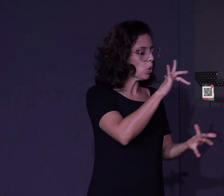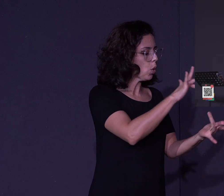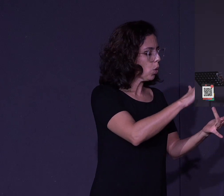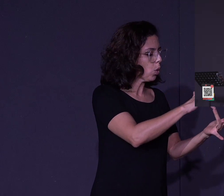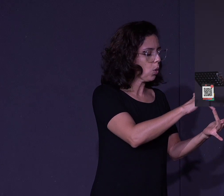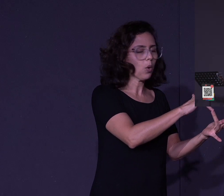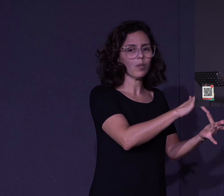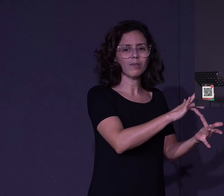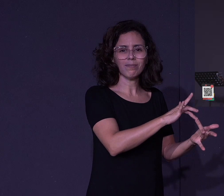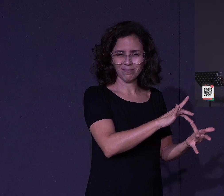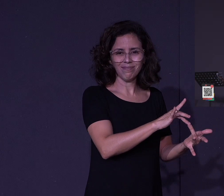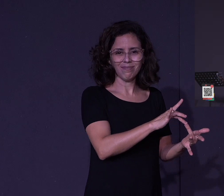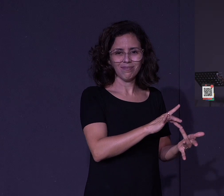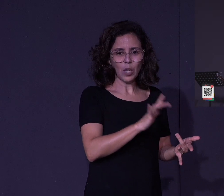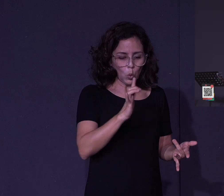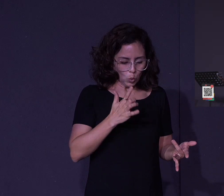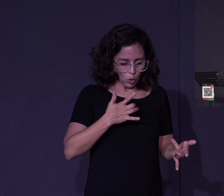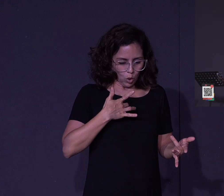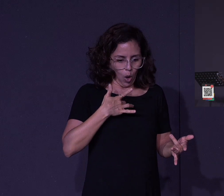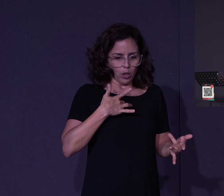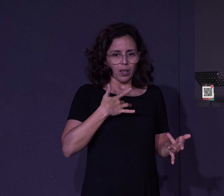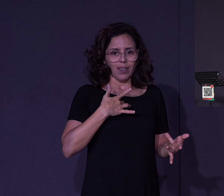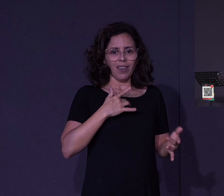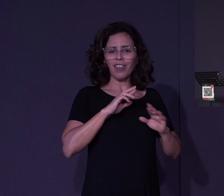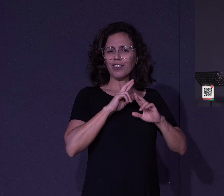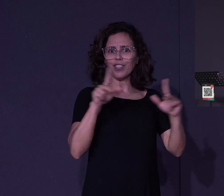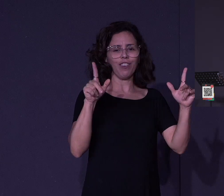Irmão, toque de Jesus faz toda a diferença.